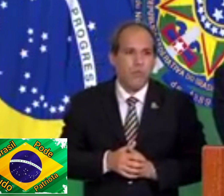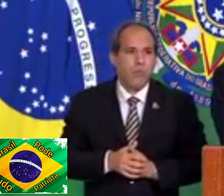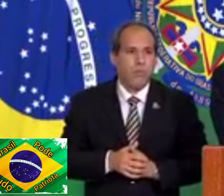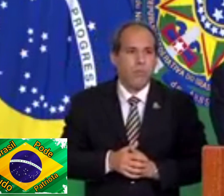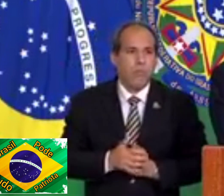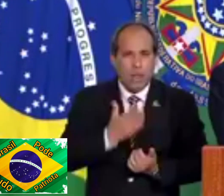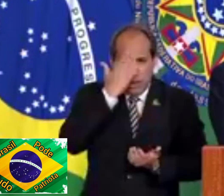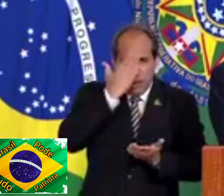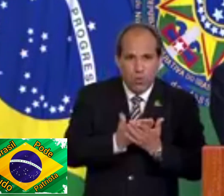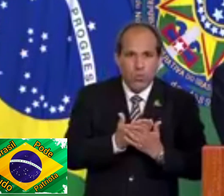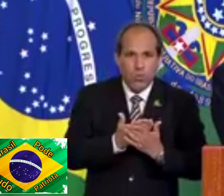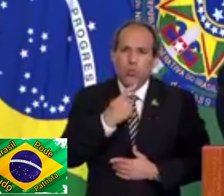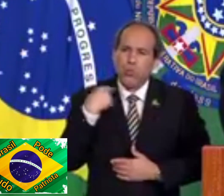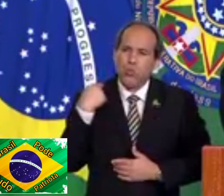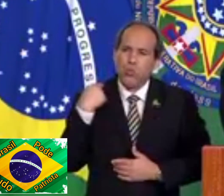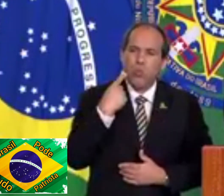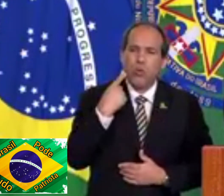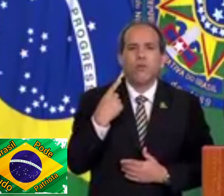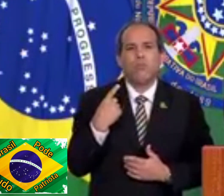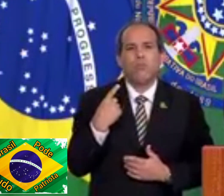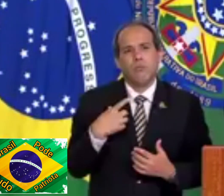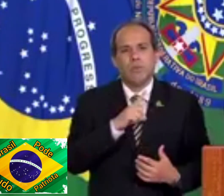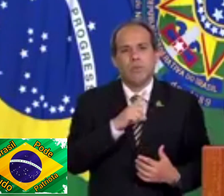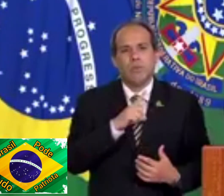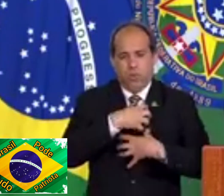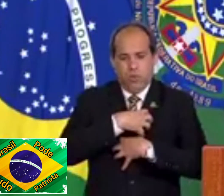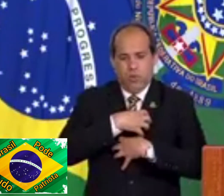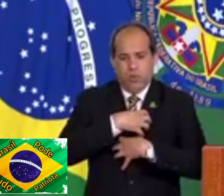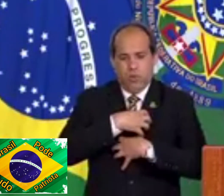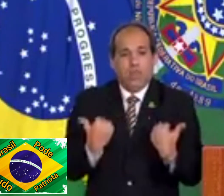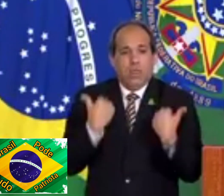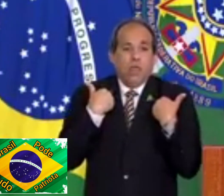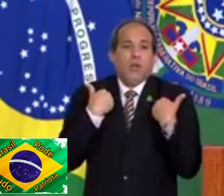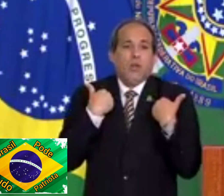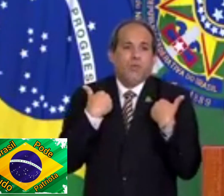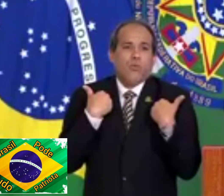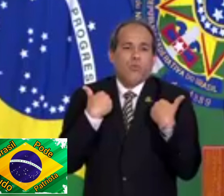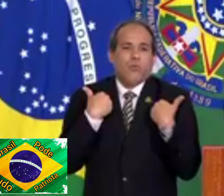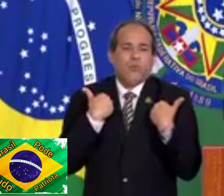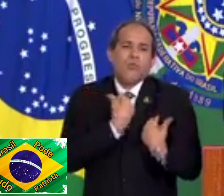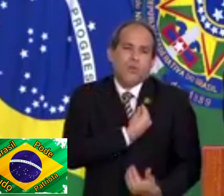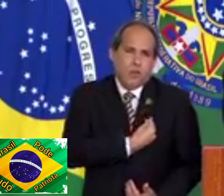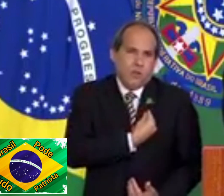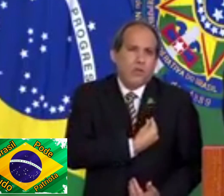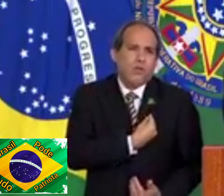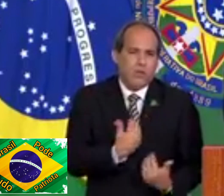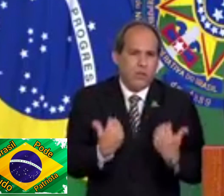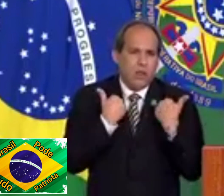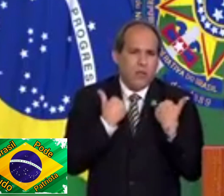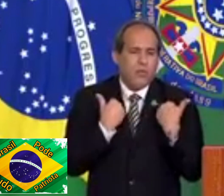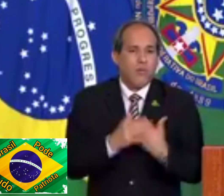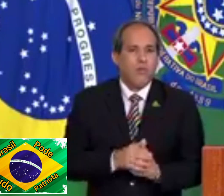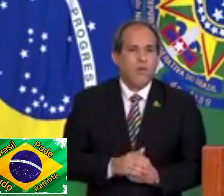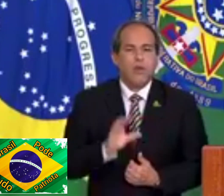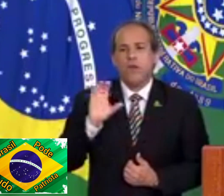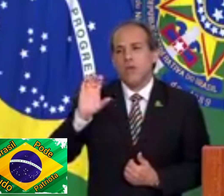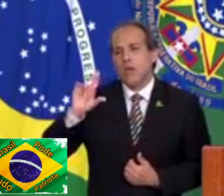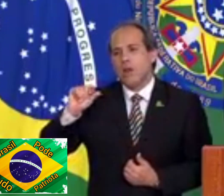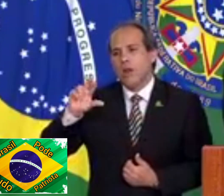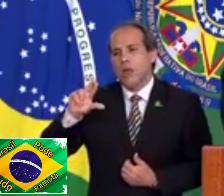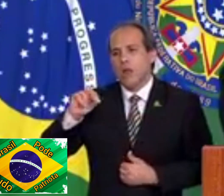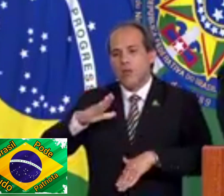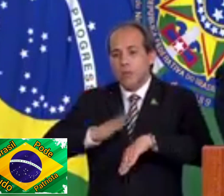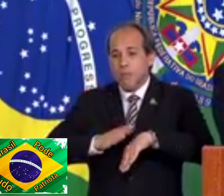humanos, esse sentimento está presente. Obviamente, a iniciativa